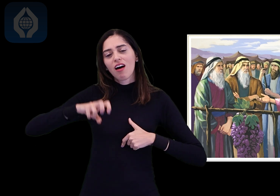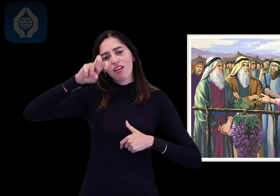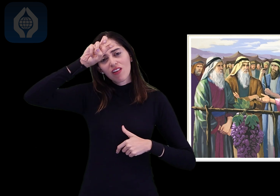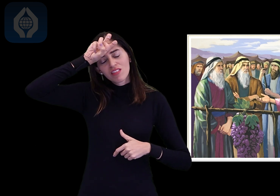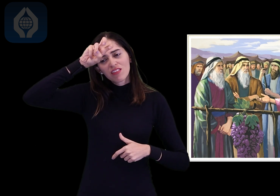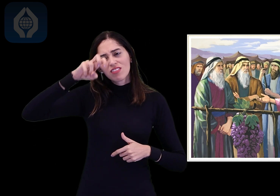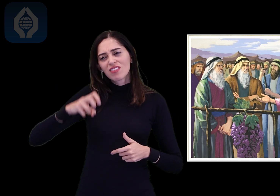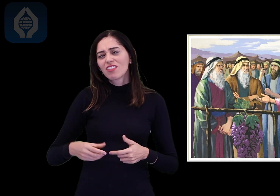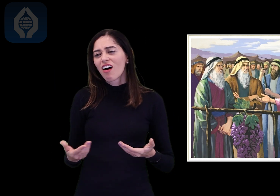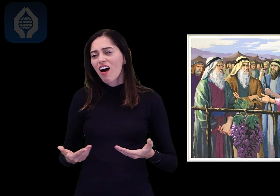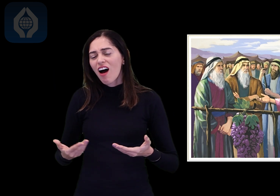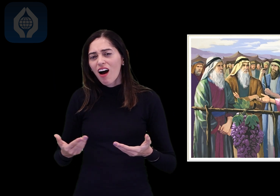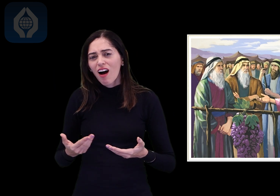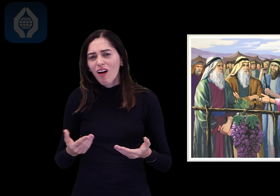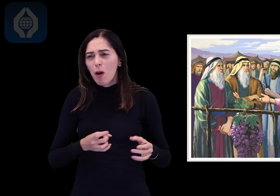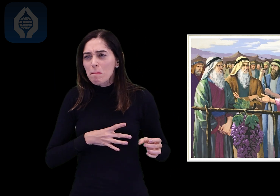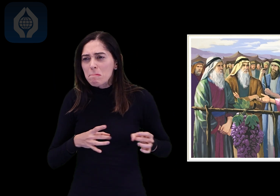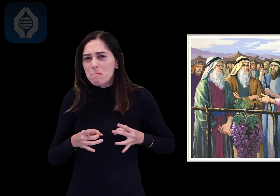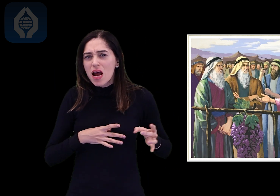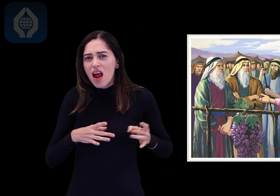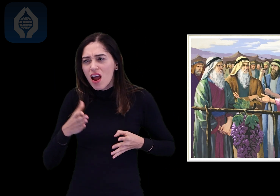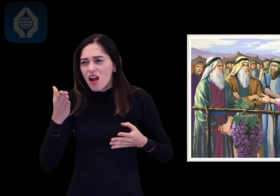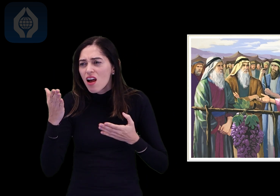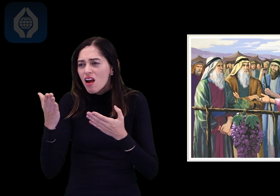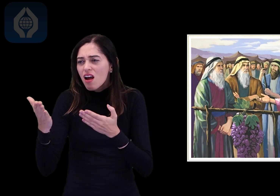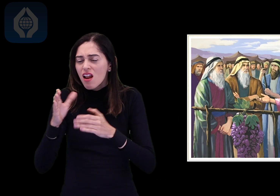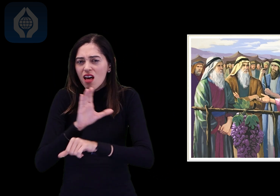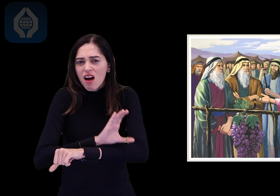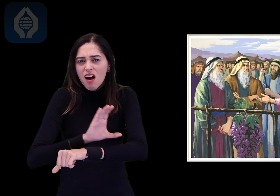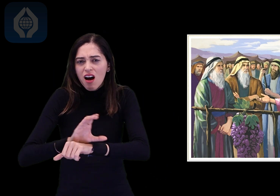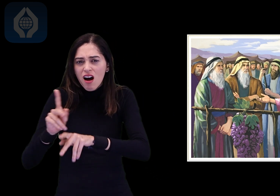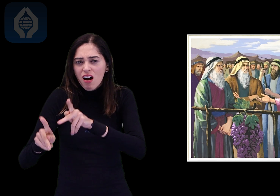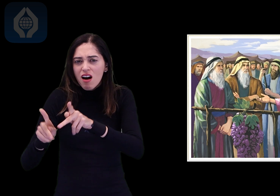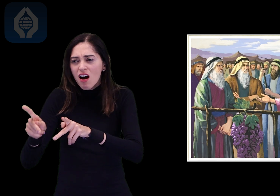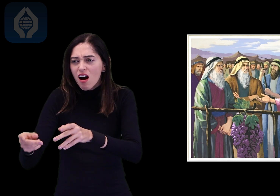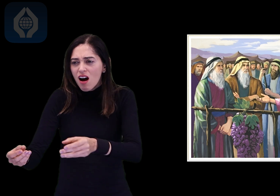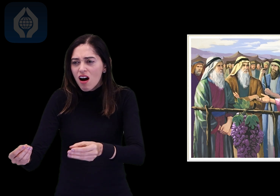era forte o bastante para derrotar o povo de Canaã e dar-lhes a terra.